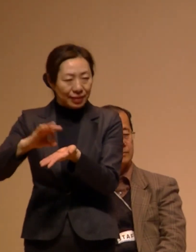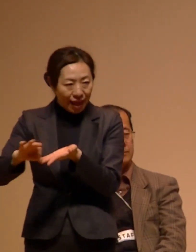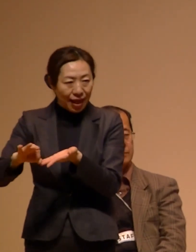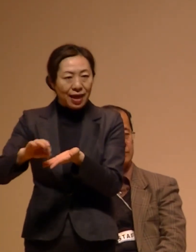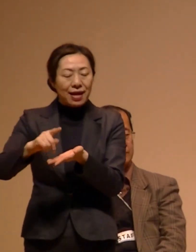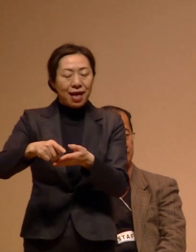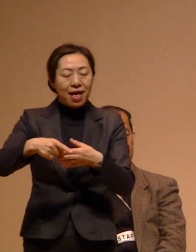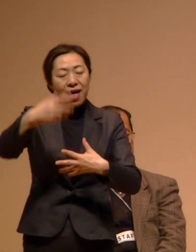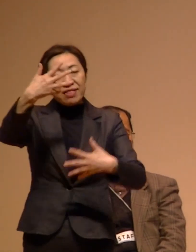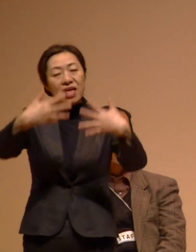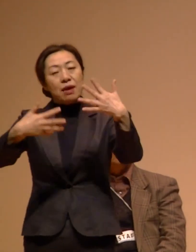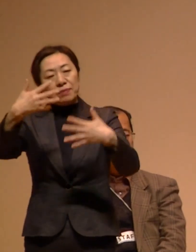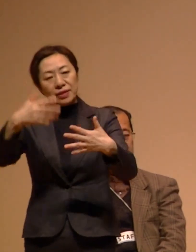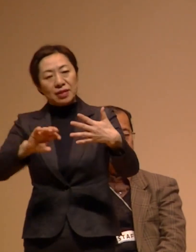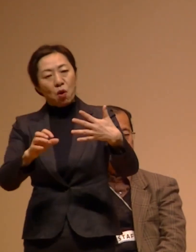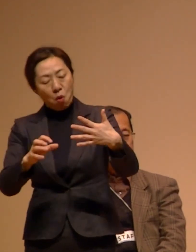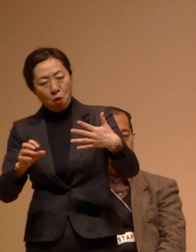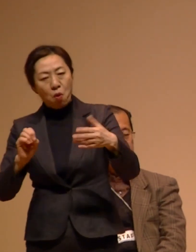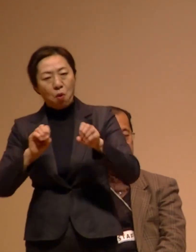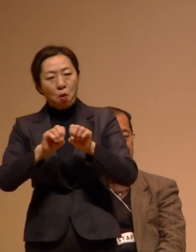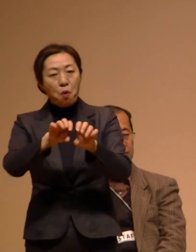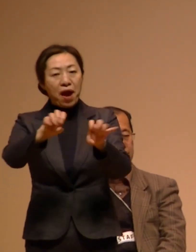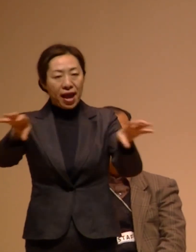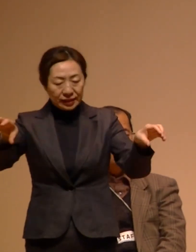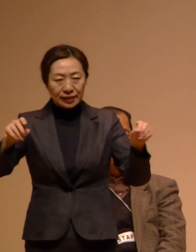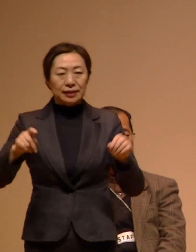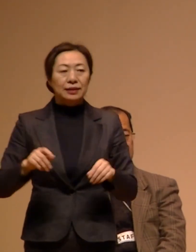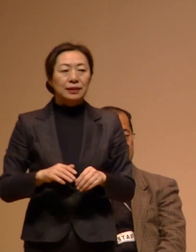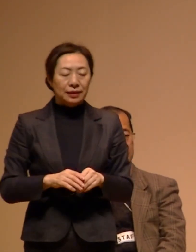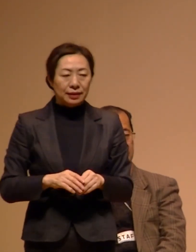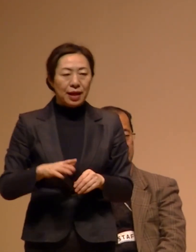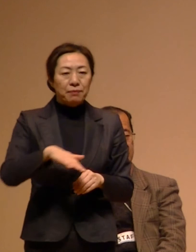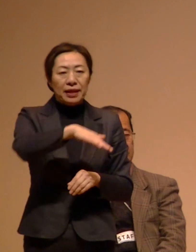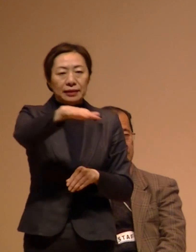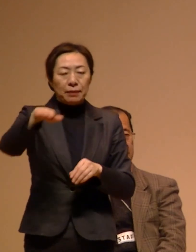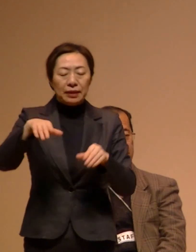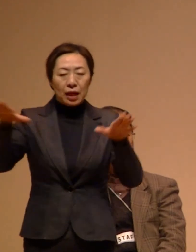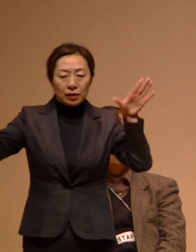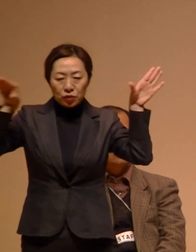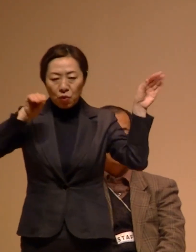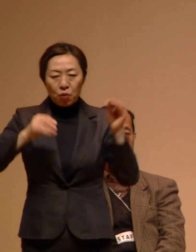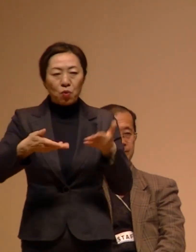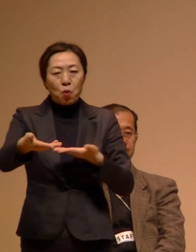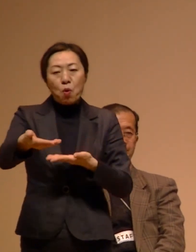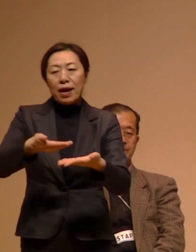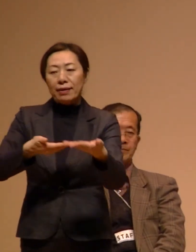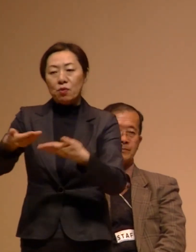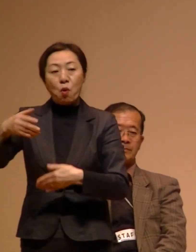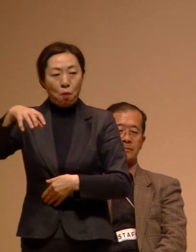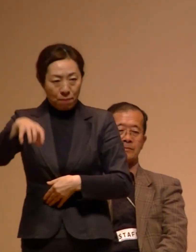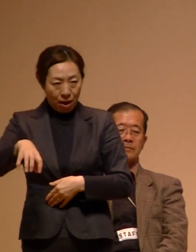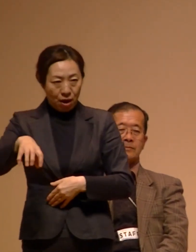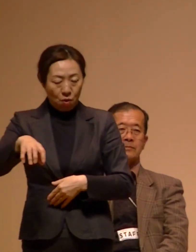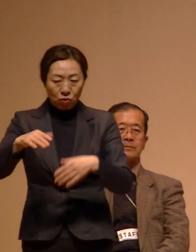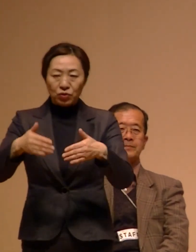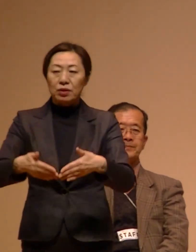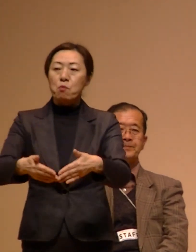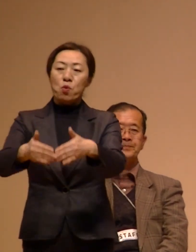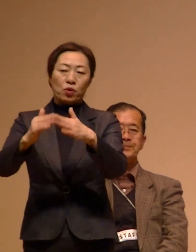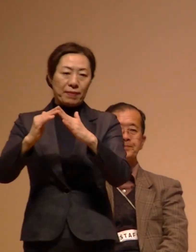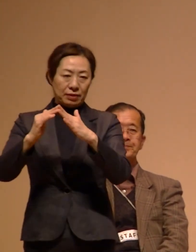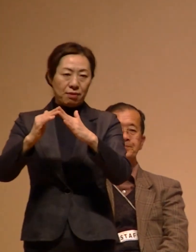テレビを放映し、皆さんに、情報交換の場として、そういう場所を設け